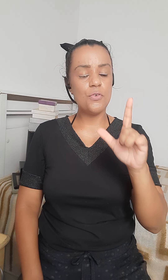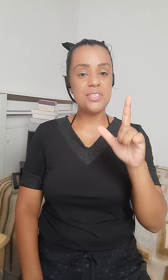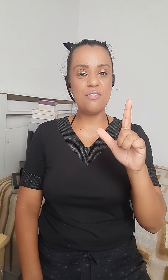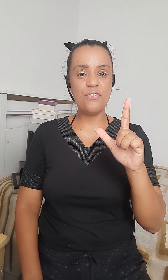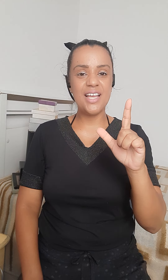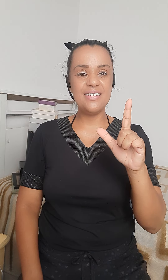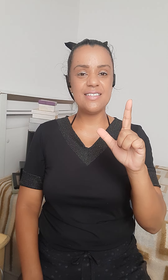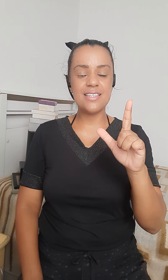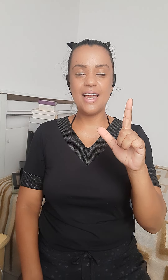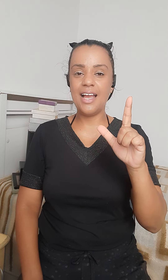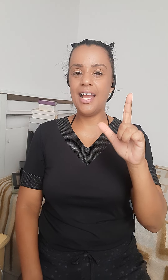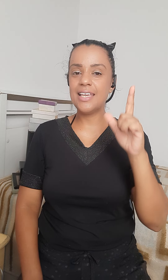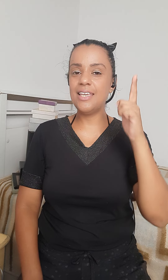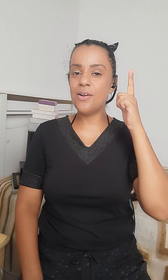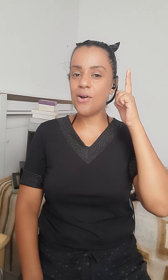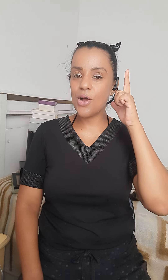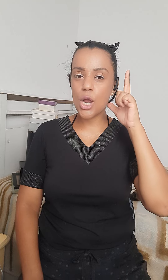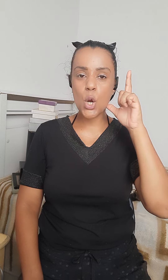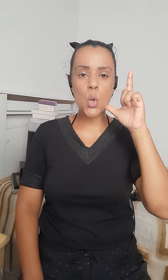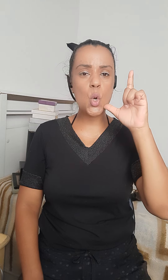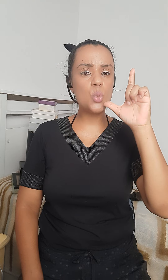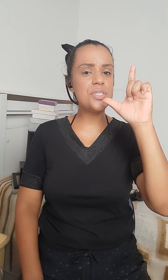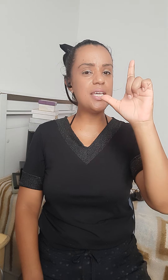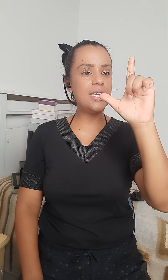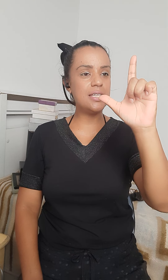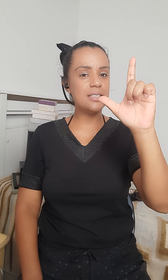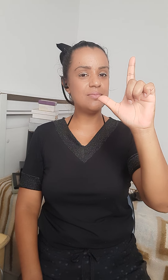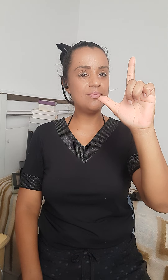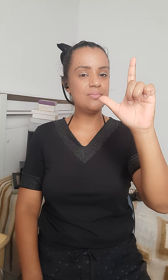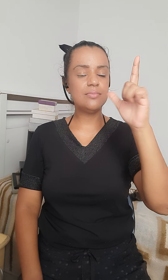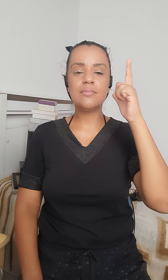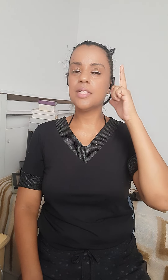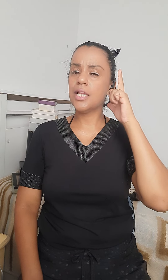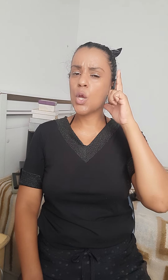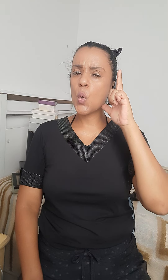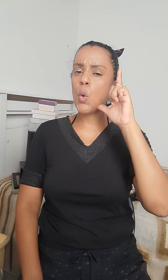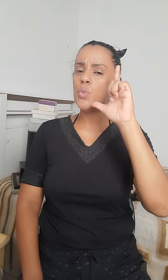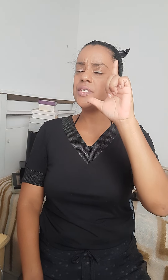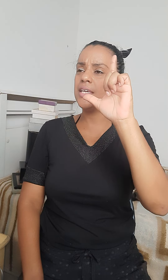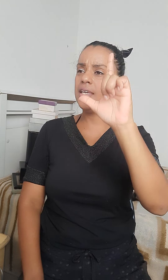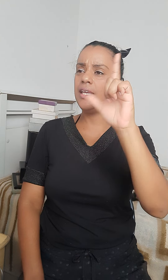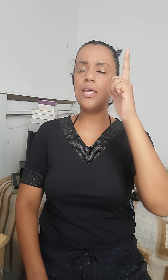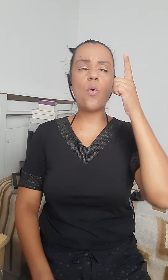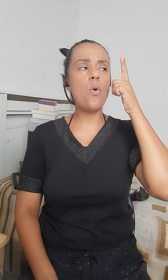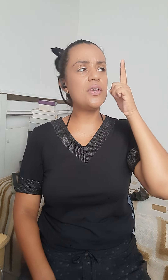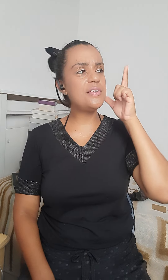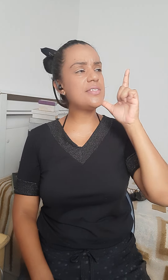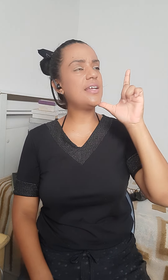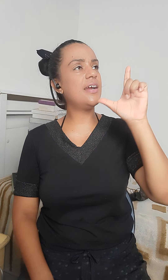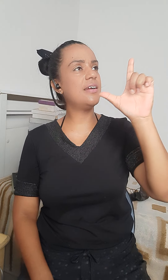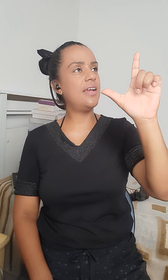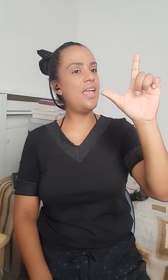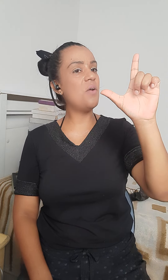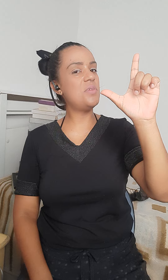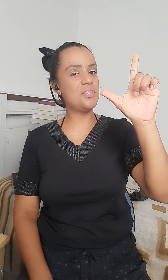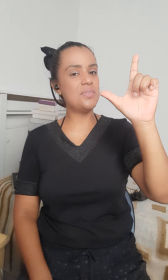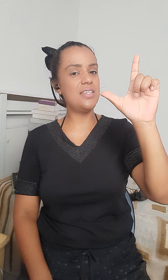você faz aqui, ó, conseguir. Conseguir e conquistar é o mesmo sinal,